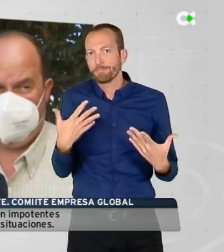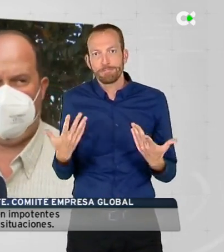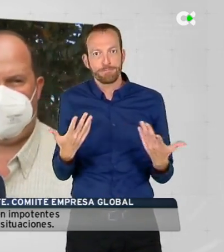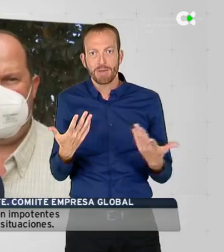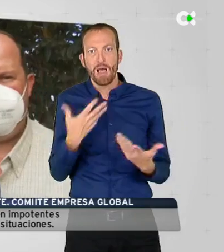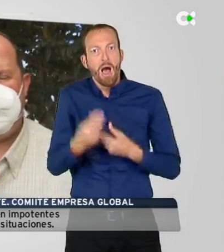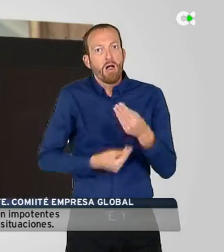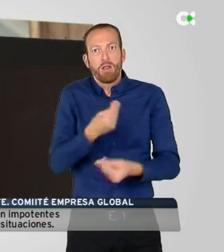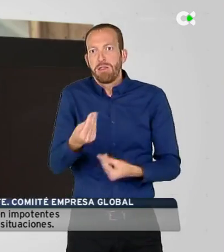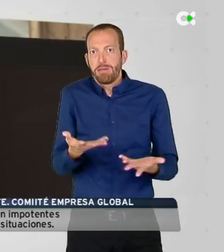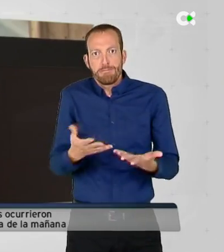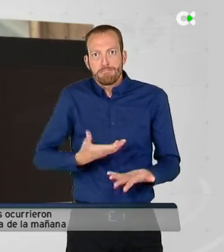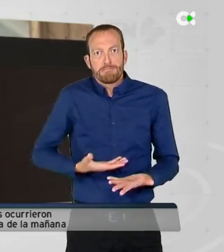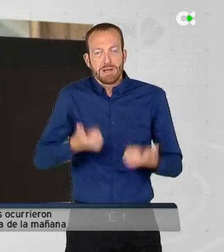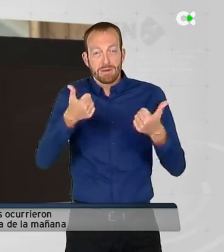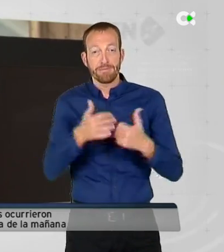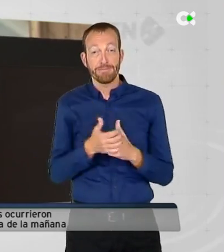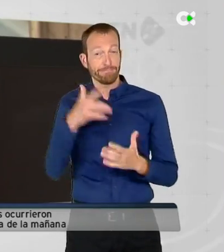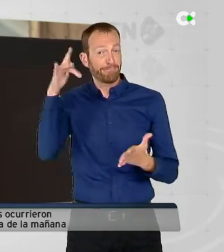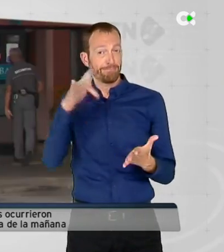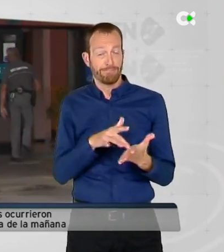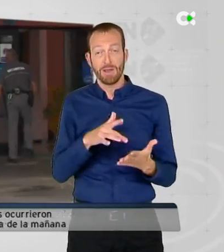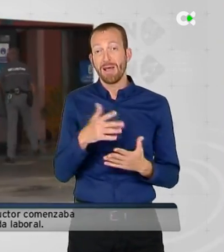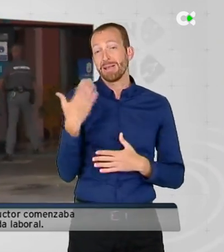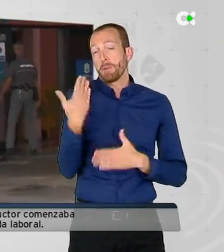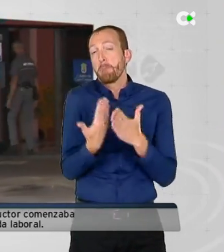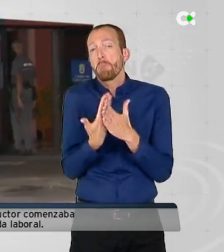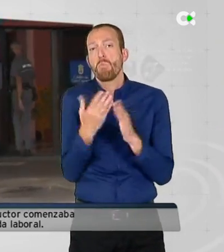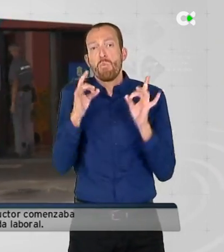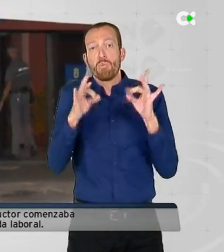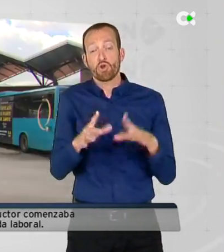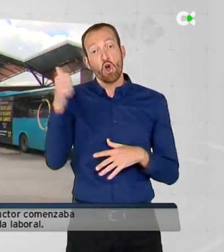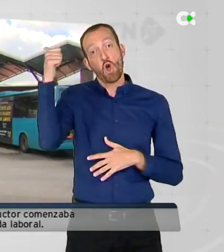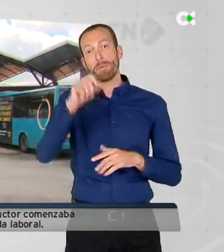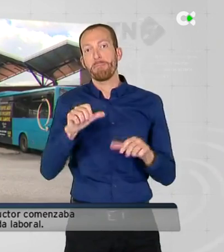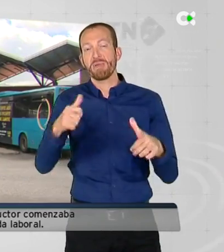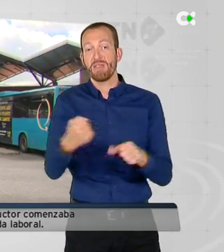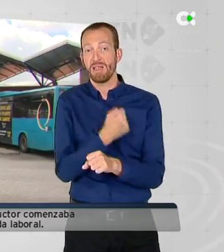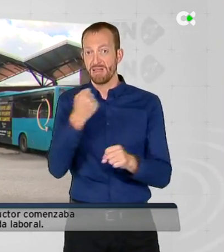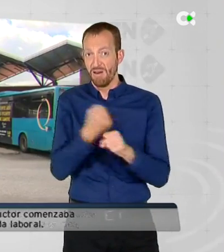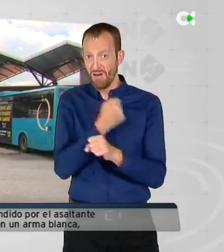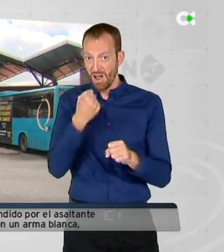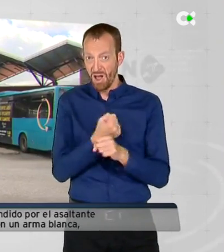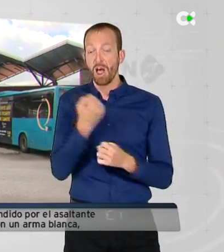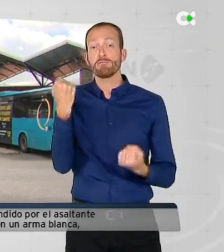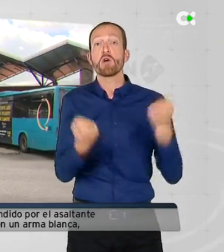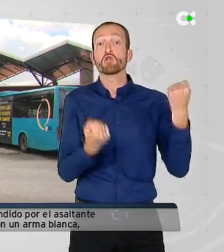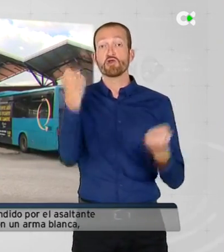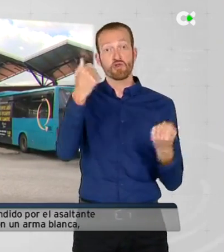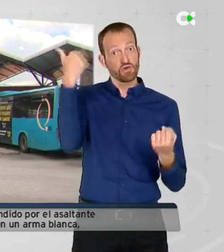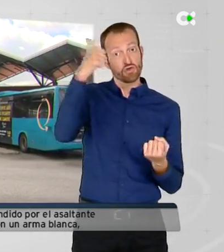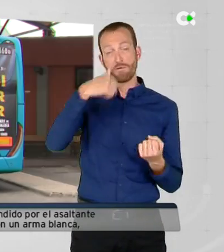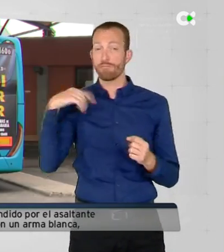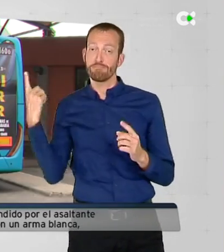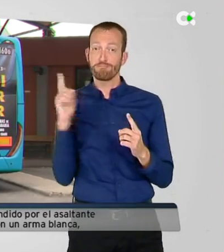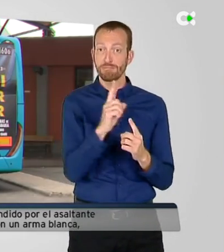situaciones. Los hechos ocurrieron a primera hora de la mañana cuando el conductor comenzaba su jornada laboral. El chofer fue sorprendido por el